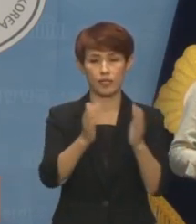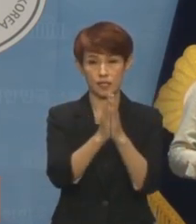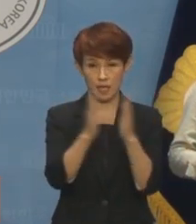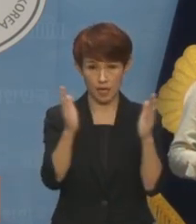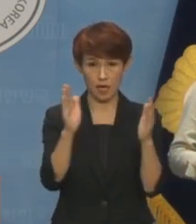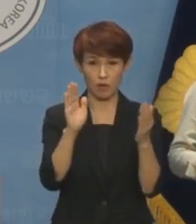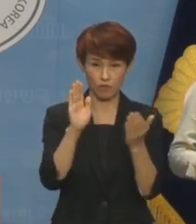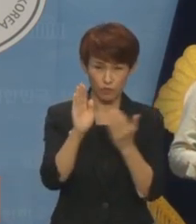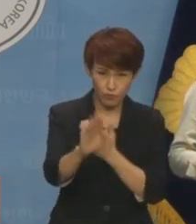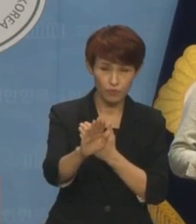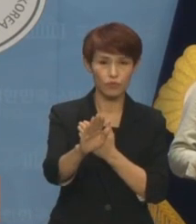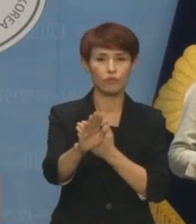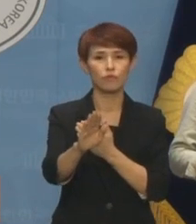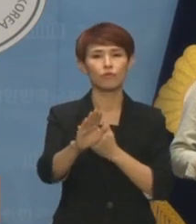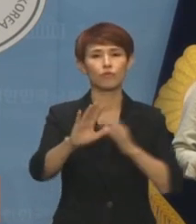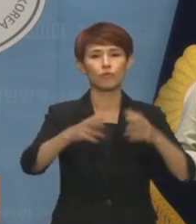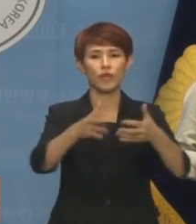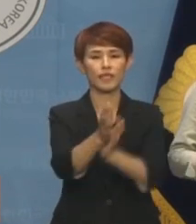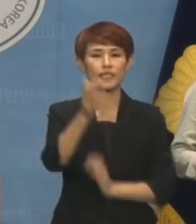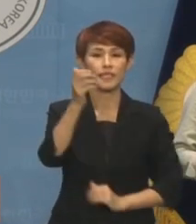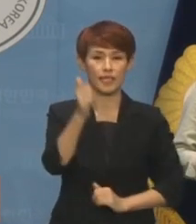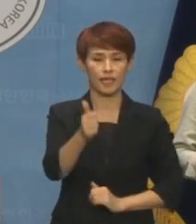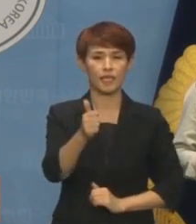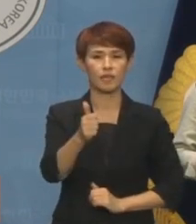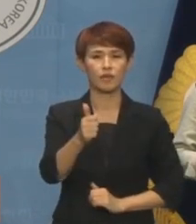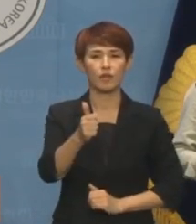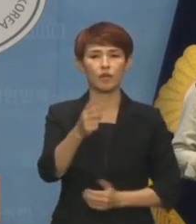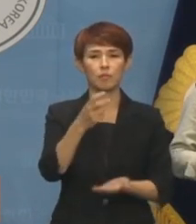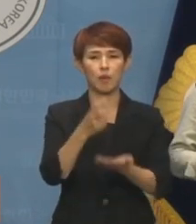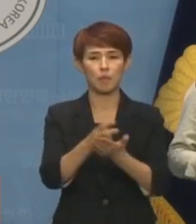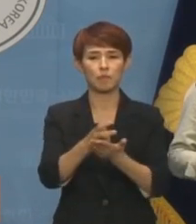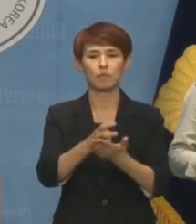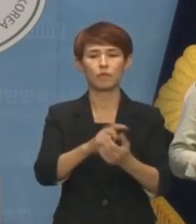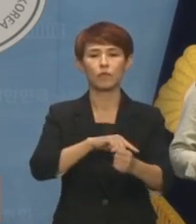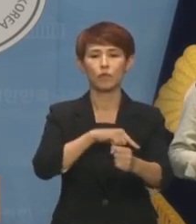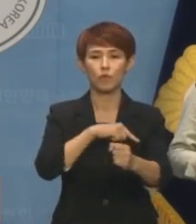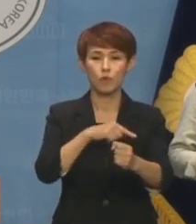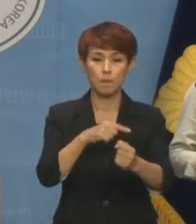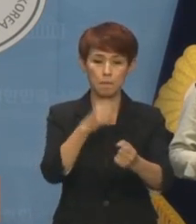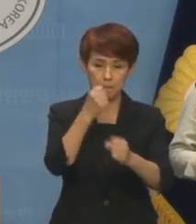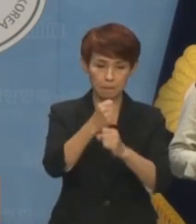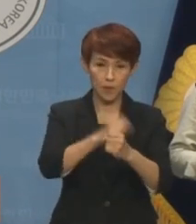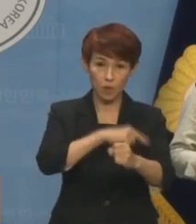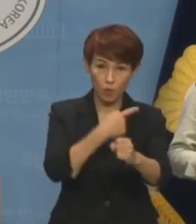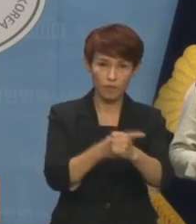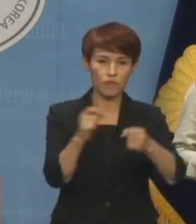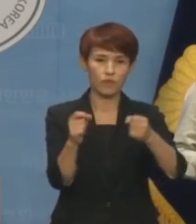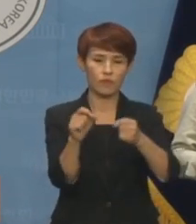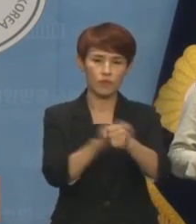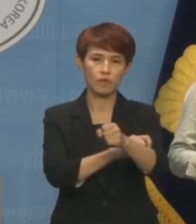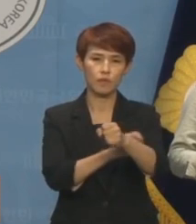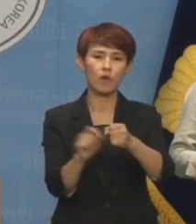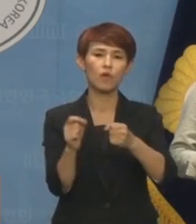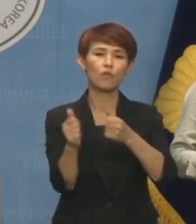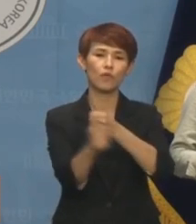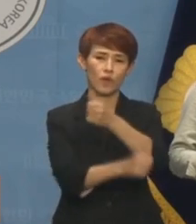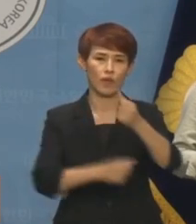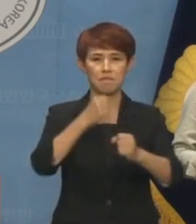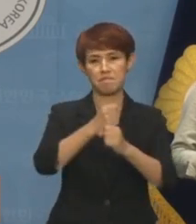국회의장 직속으로 입법권과 예산 심의권을 부여한 특별위원회를 구성해야